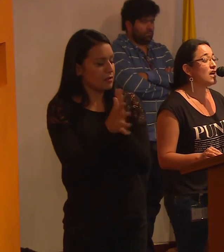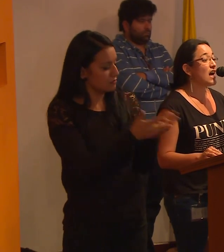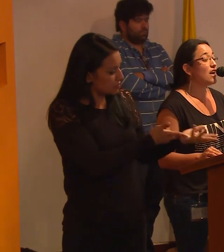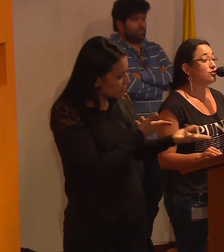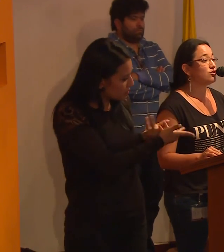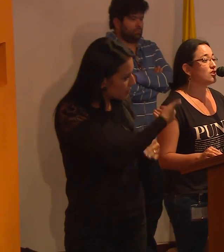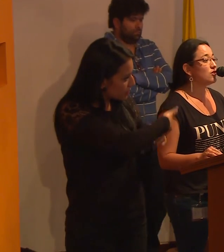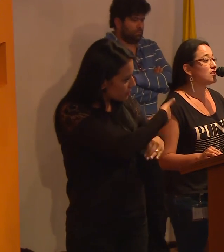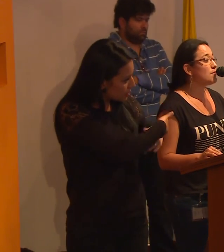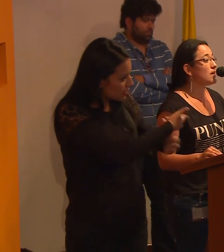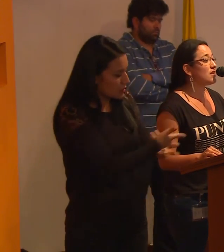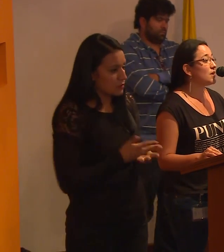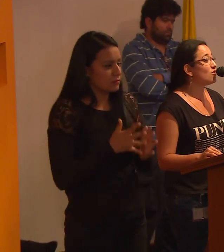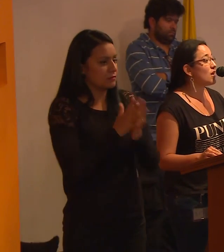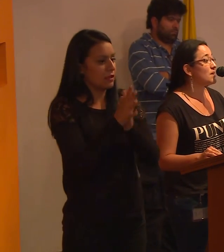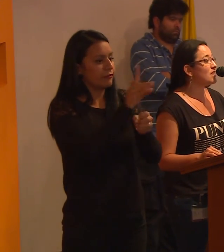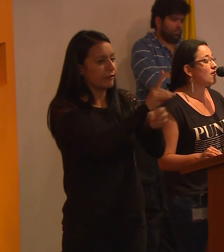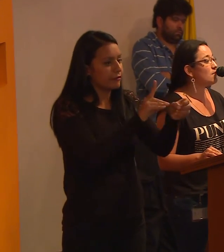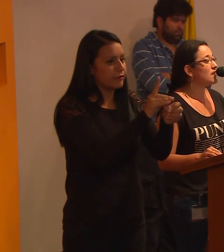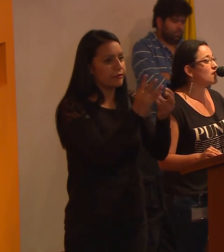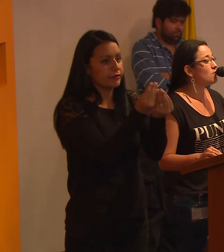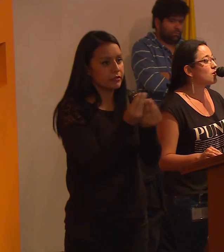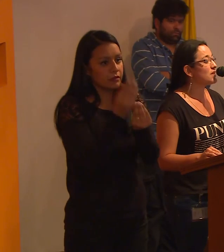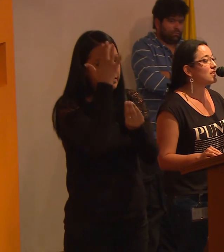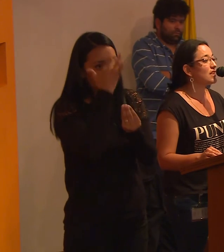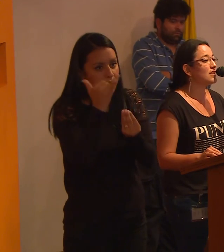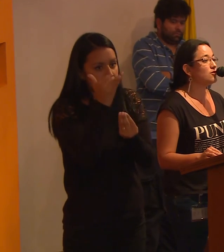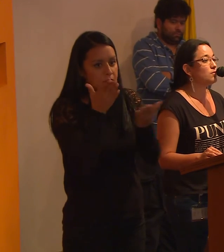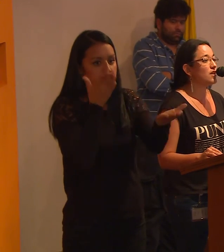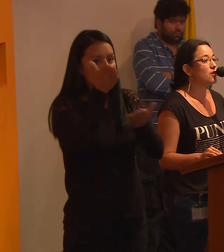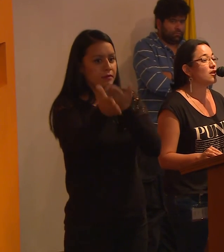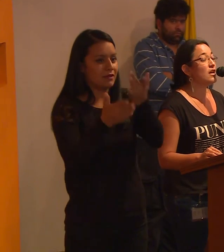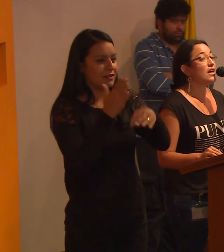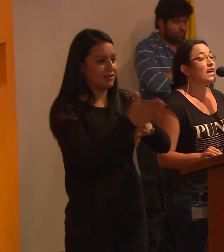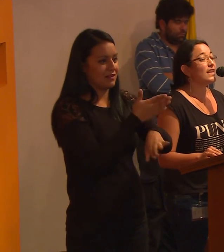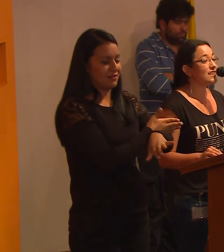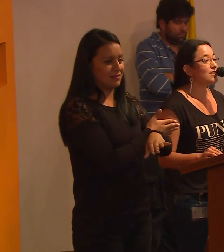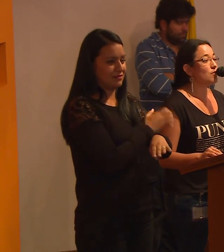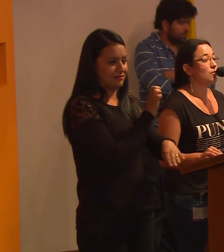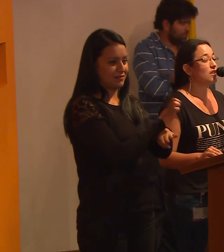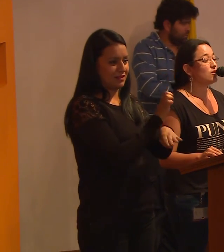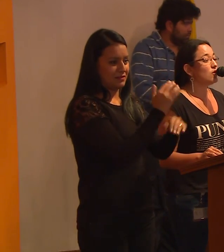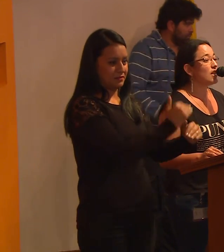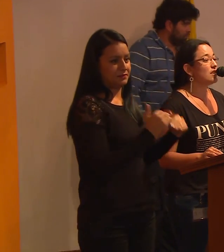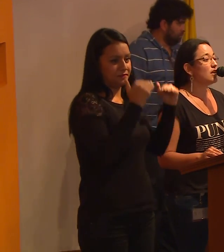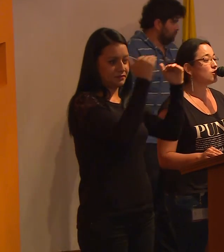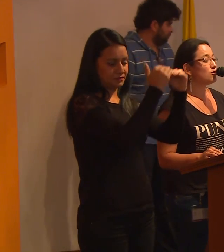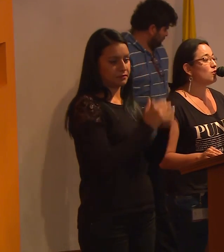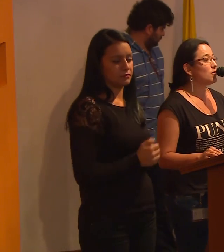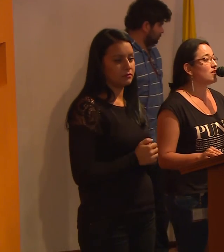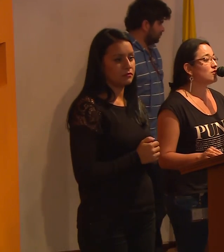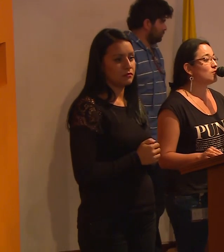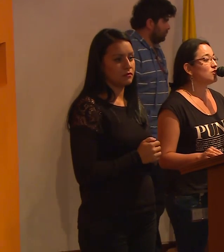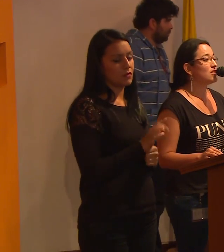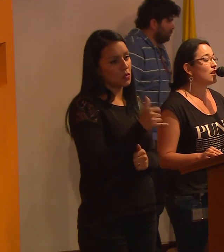académicos, a los consejos de departamento. Lamentablemente, como representante al superior, en este momento, en otros momentos, hemos citado